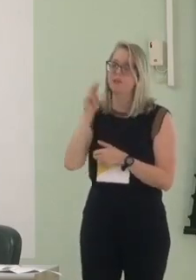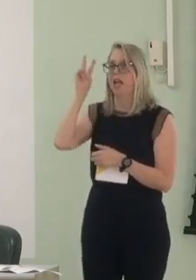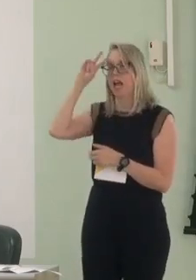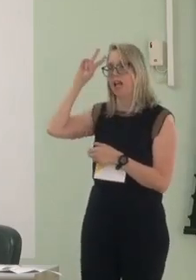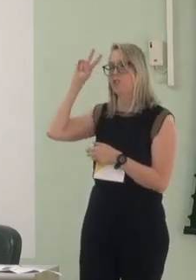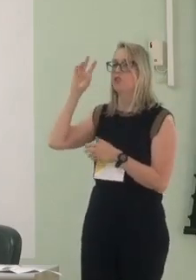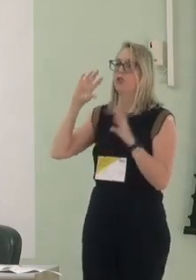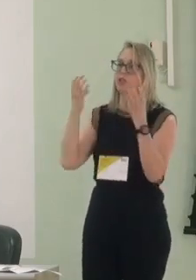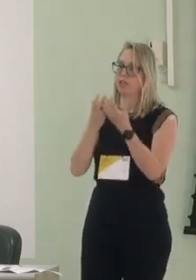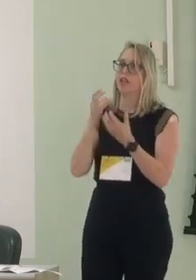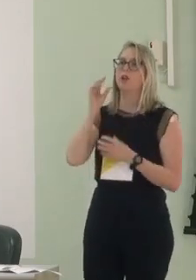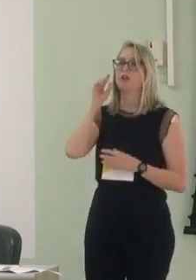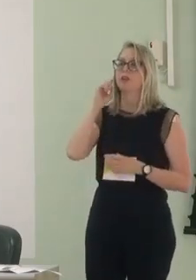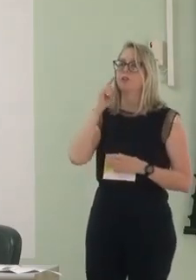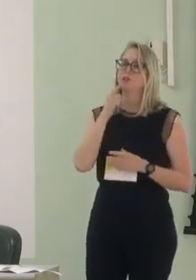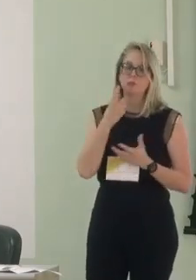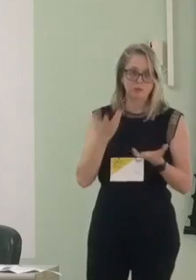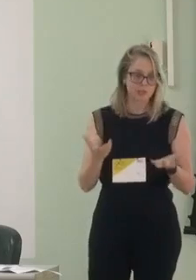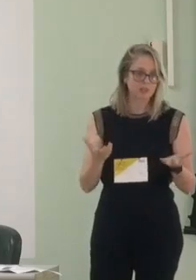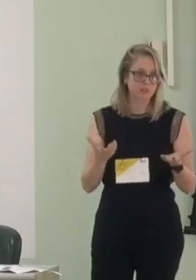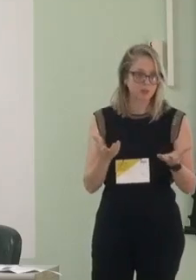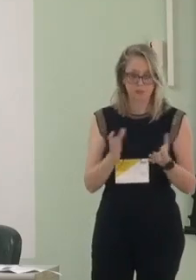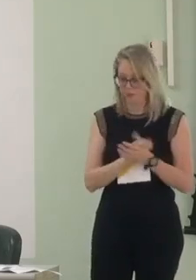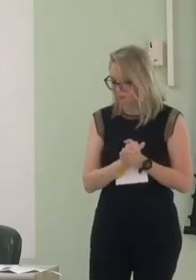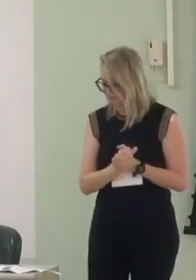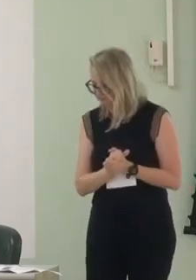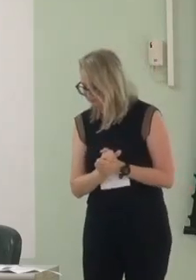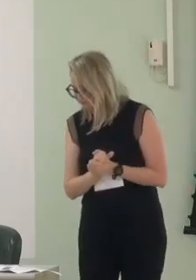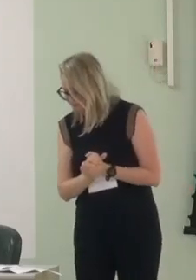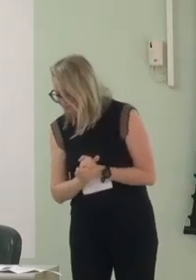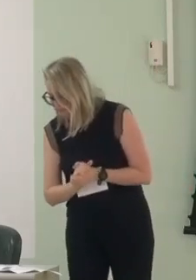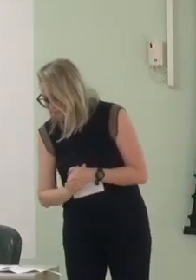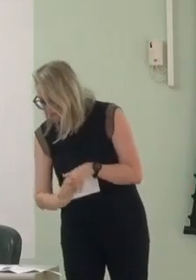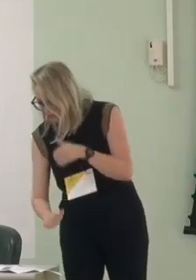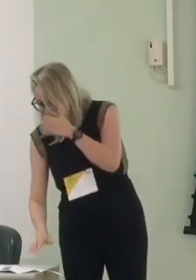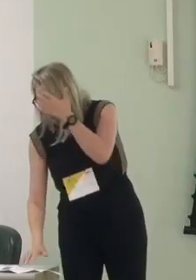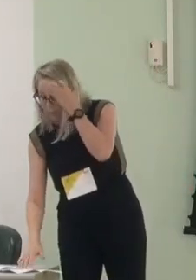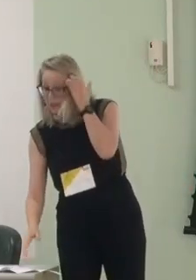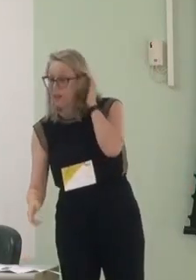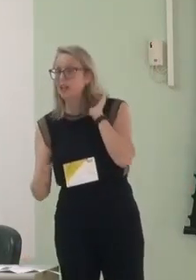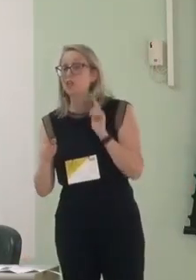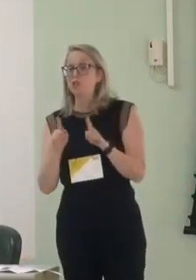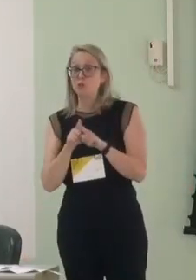a história do povo surdo, incluindo a privação linguística.